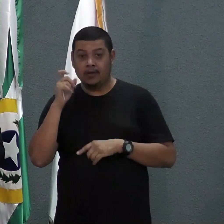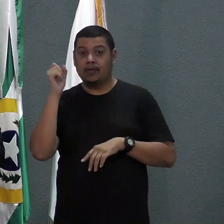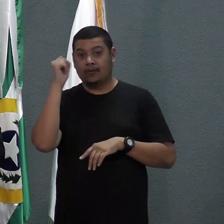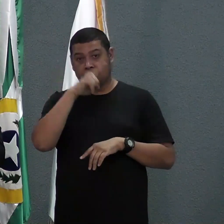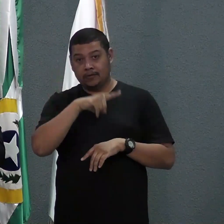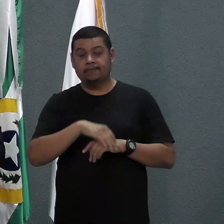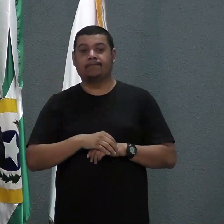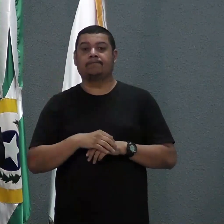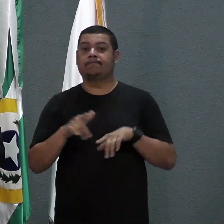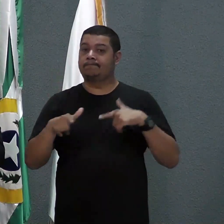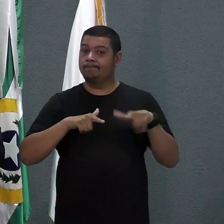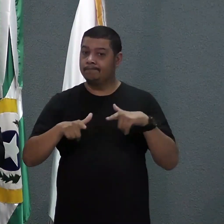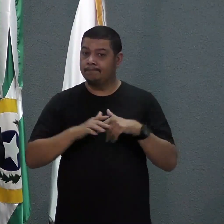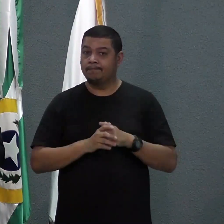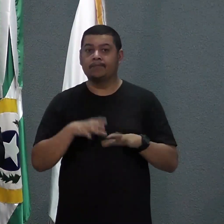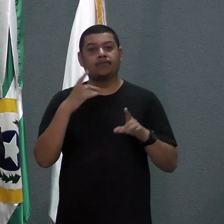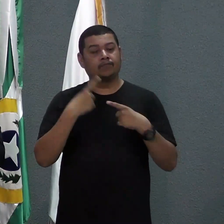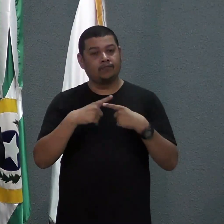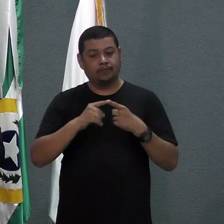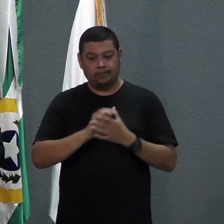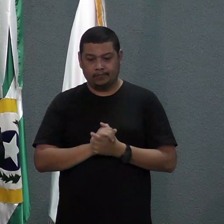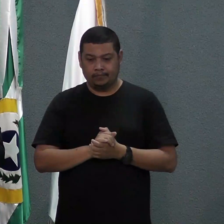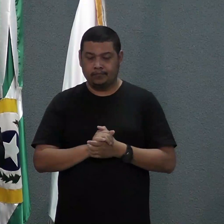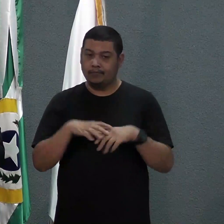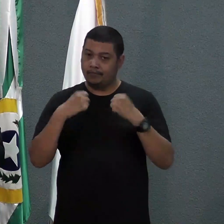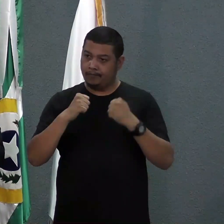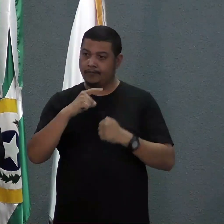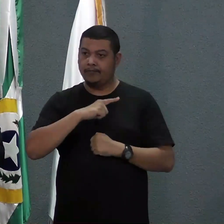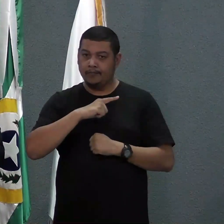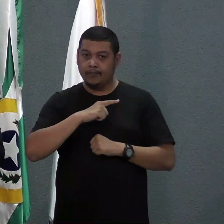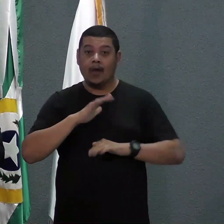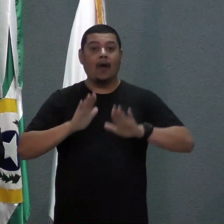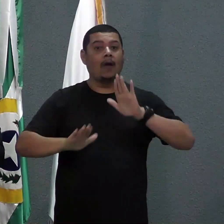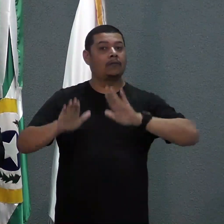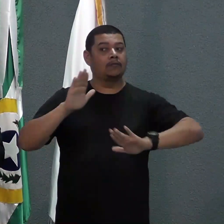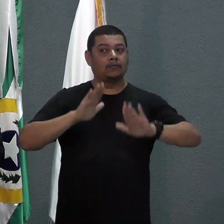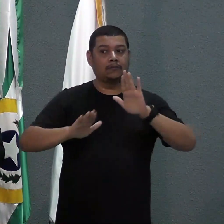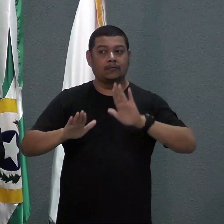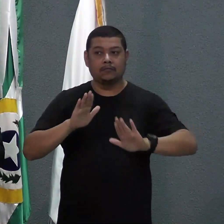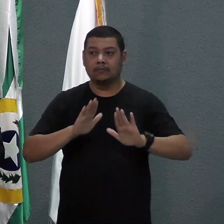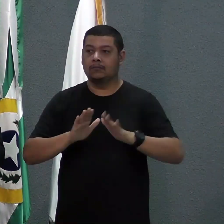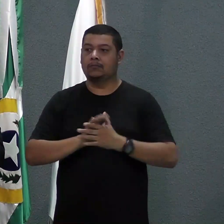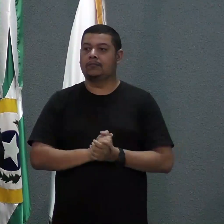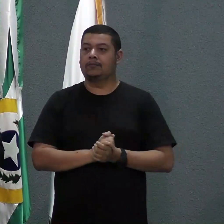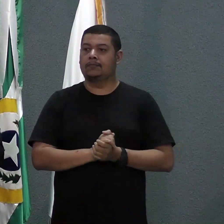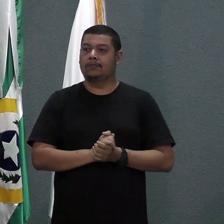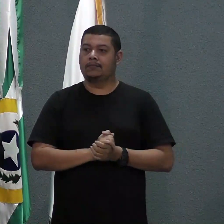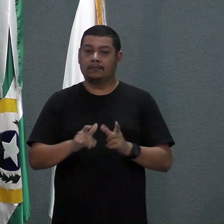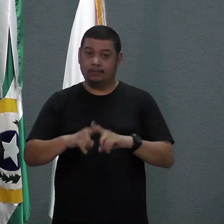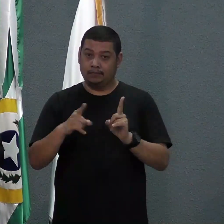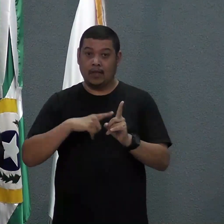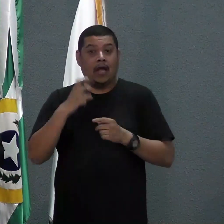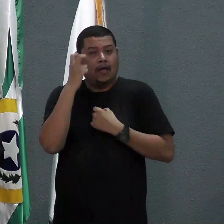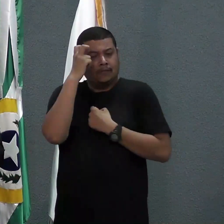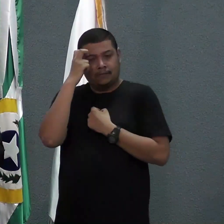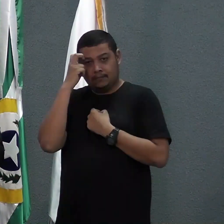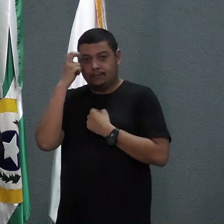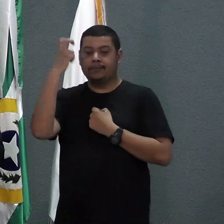fácil, é um trabalho que realmente tem que ter cautela, tem que ter cuidado e tem que ter